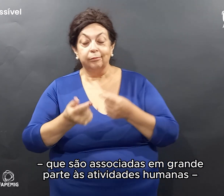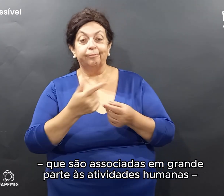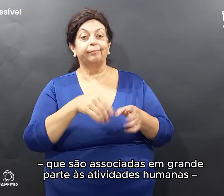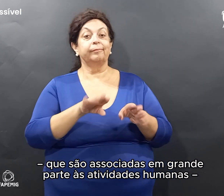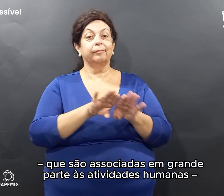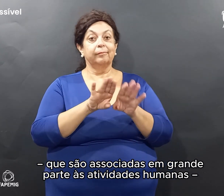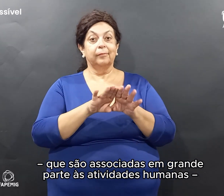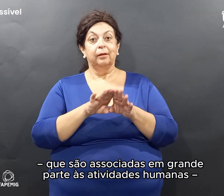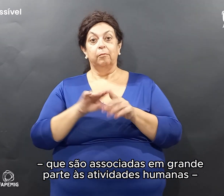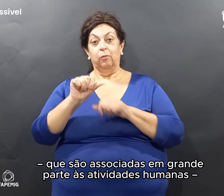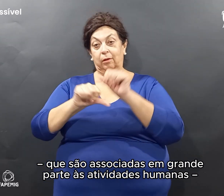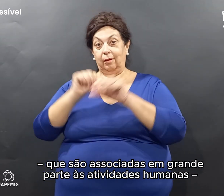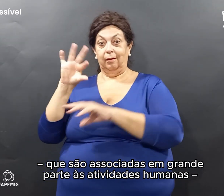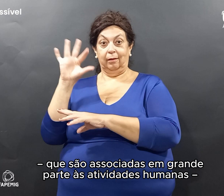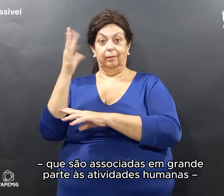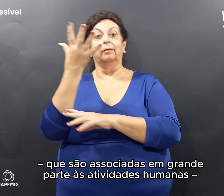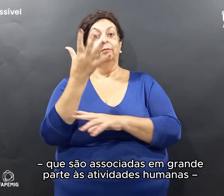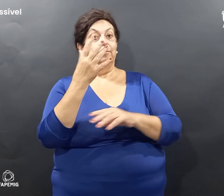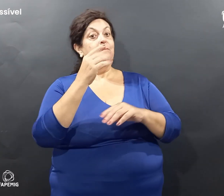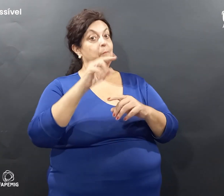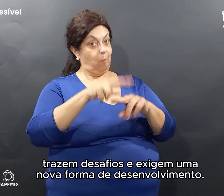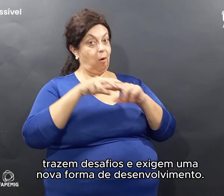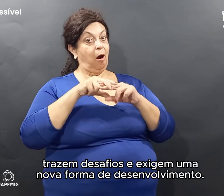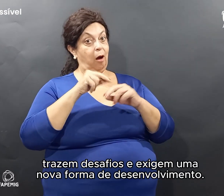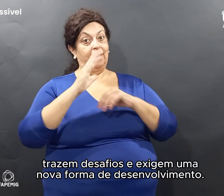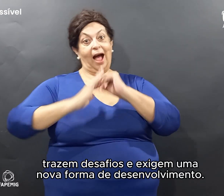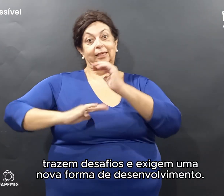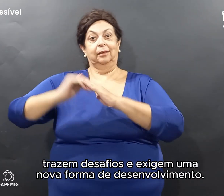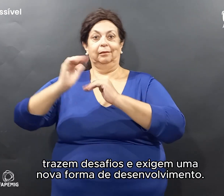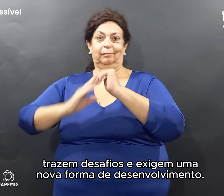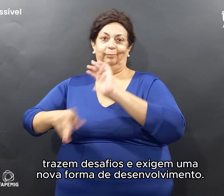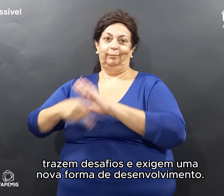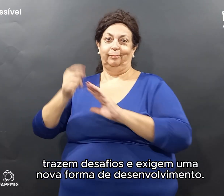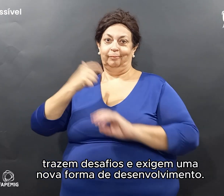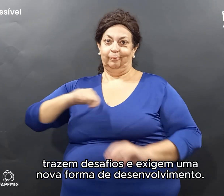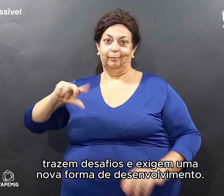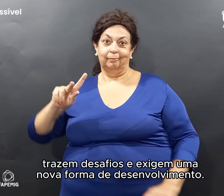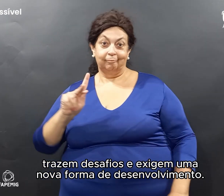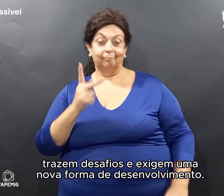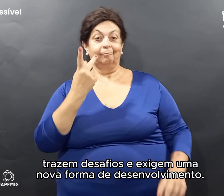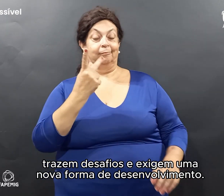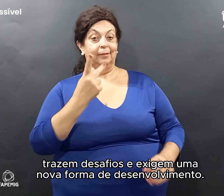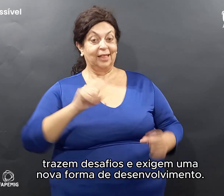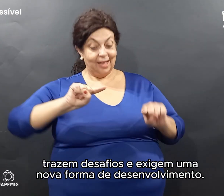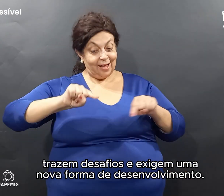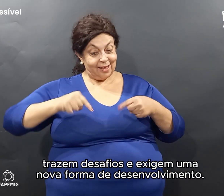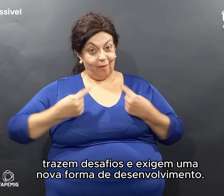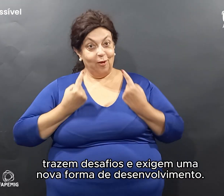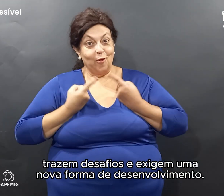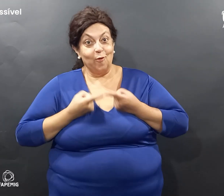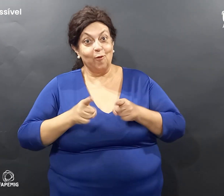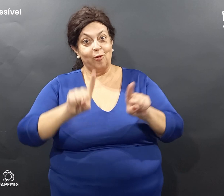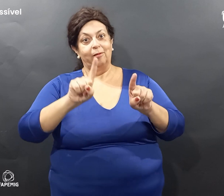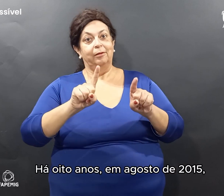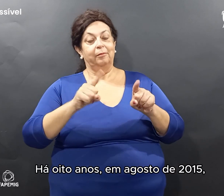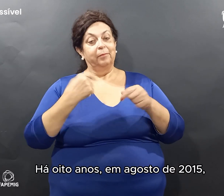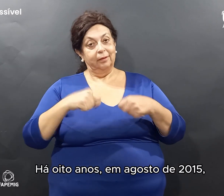em grande parte às atividades humanas, trazem desafios e exigem uma nova forma de desenvolvimento. Há 8 anos,